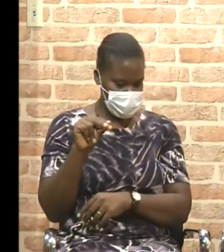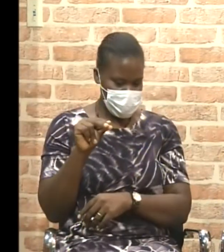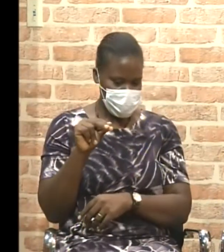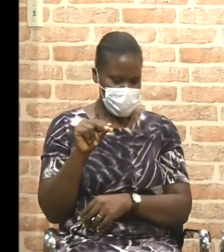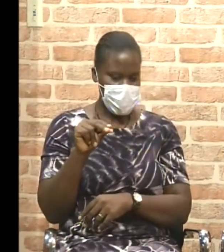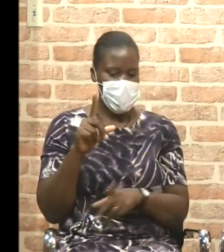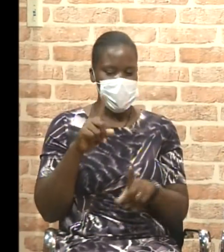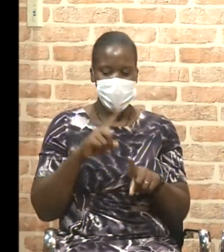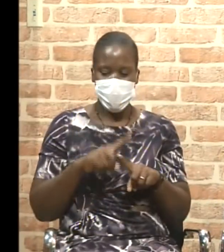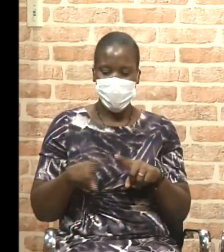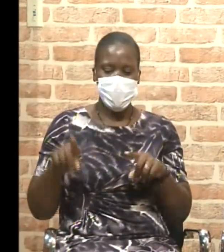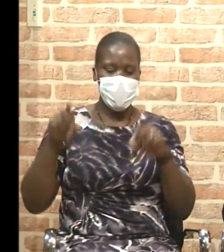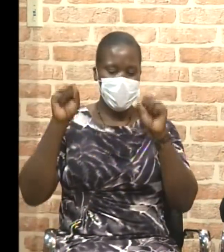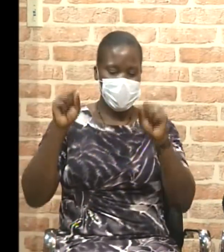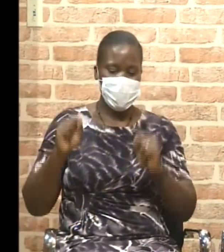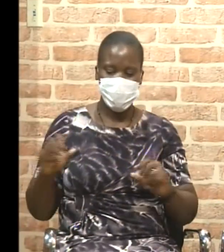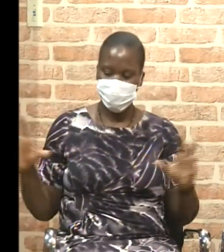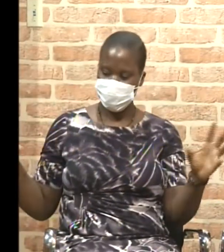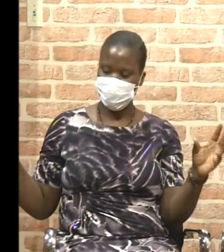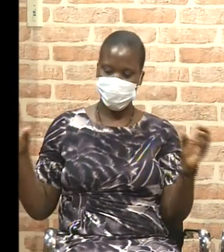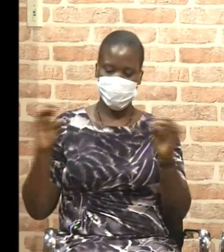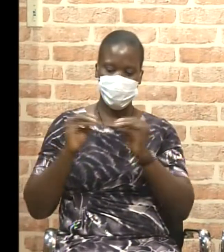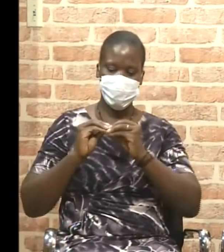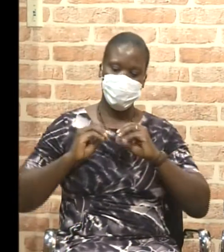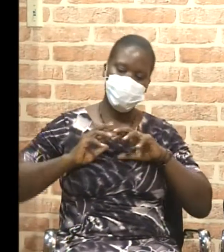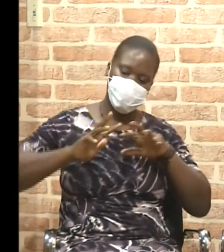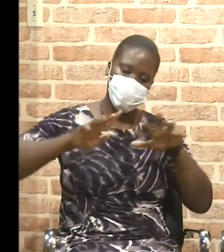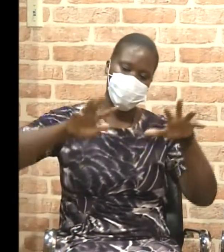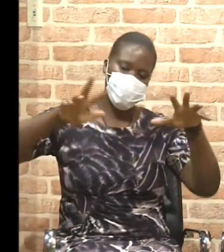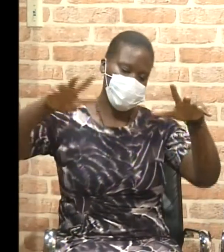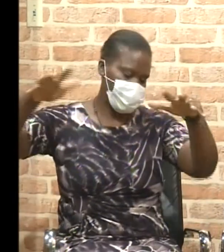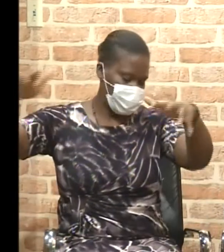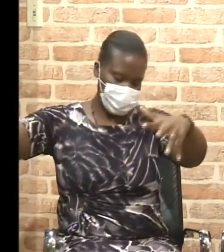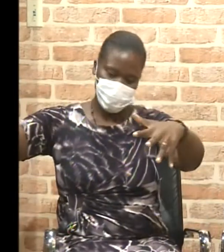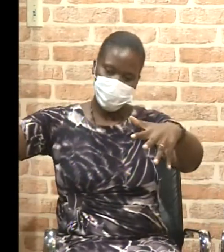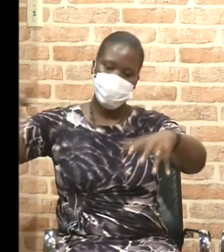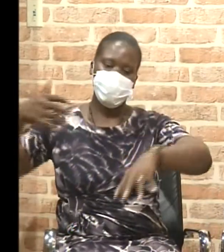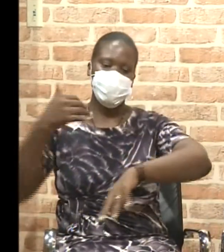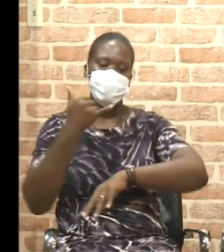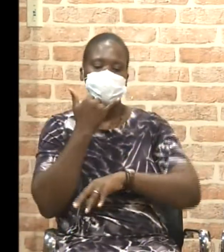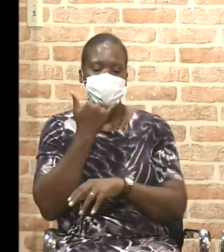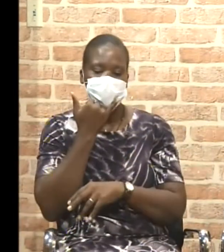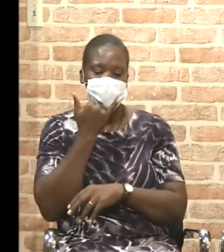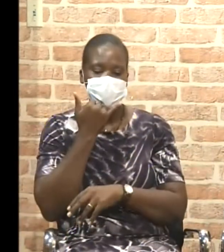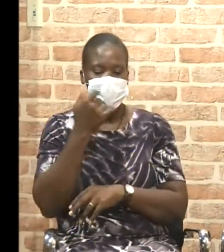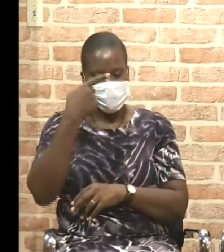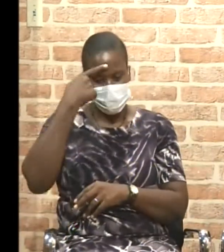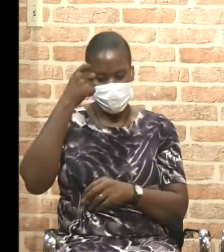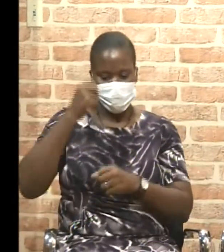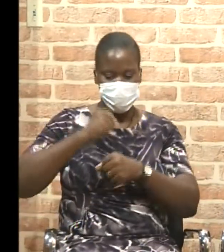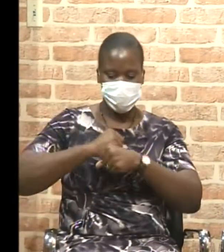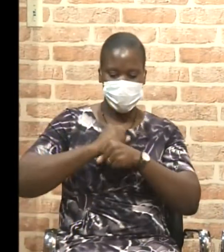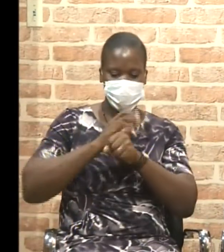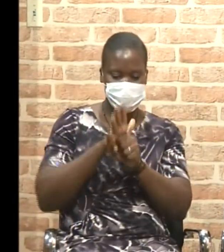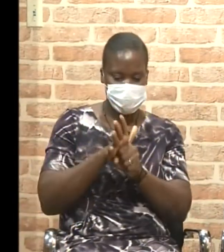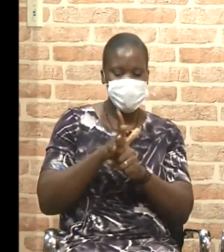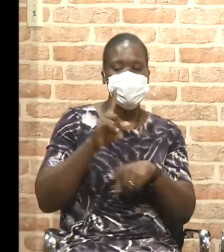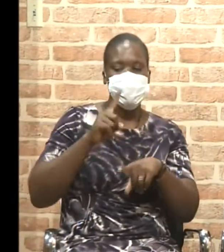Pour ta mettre en quantité ou du moins aller vers le côté où il y a, nous pas aller mais nous faire li par téléphone, et